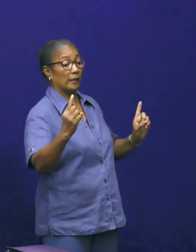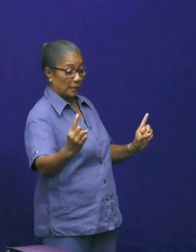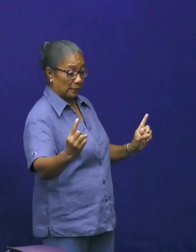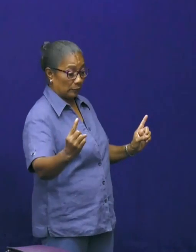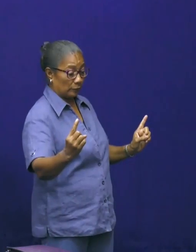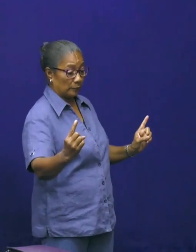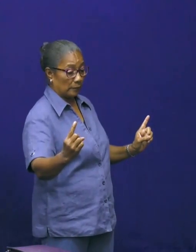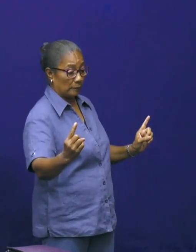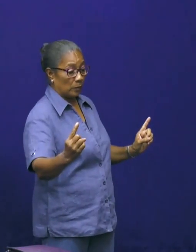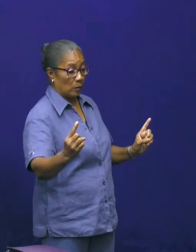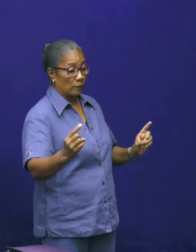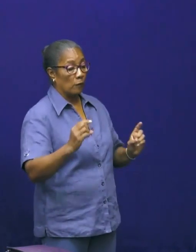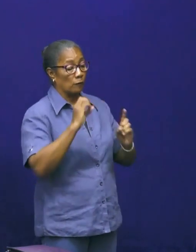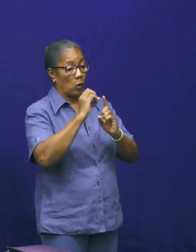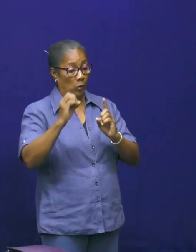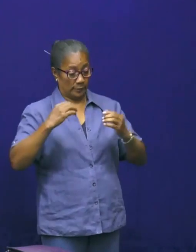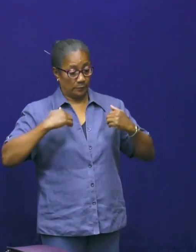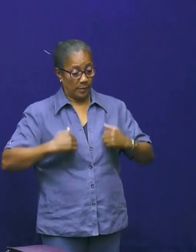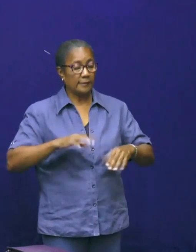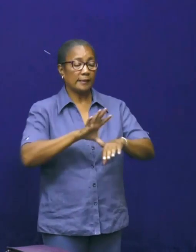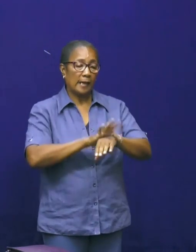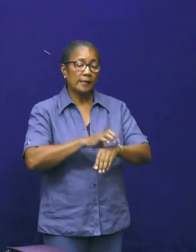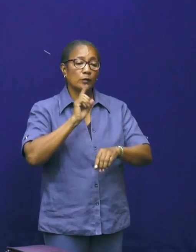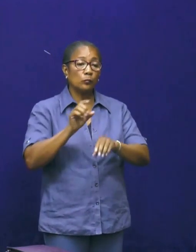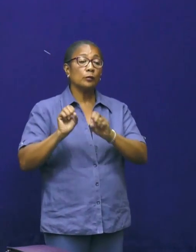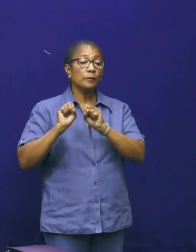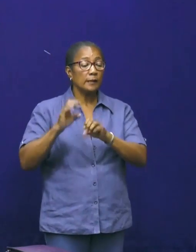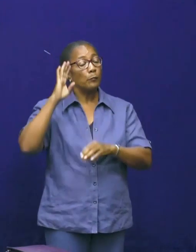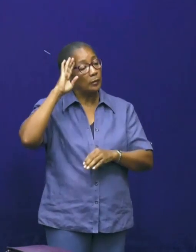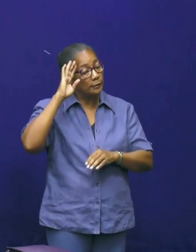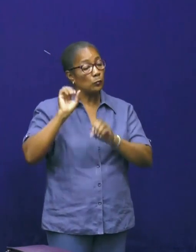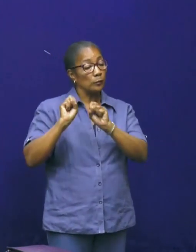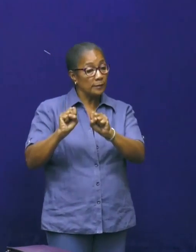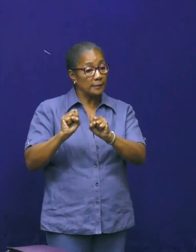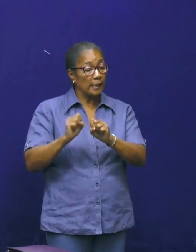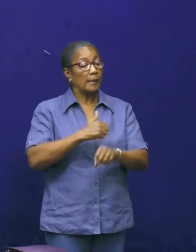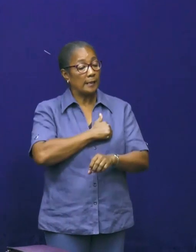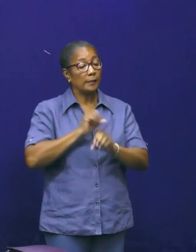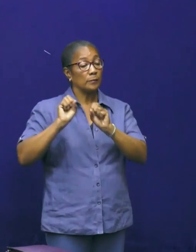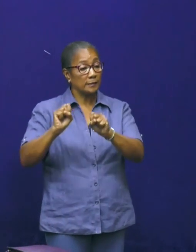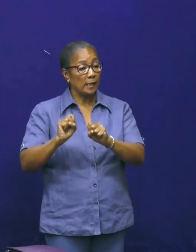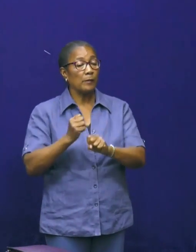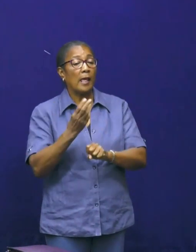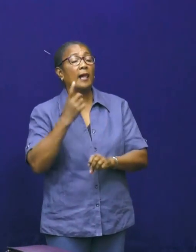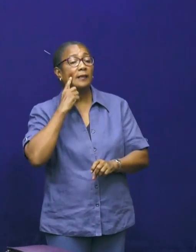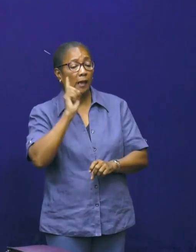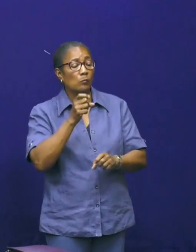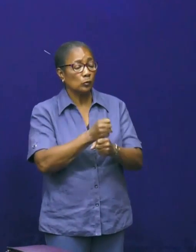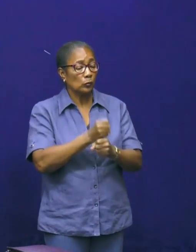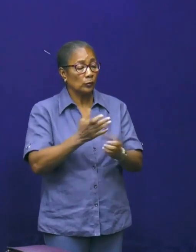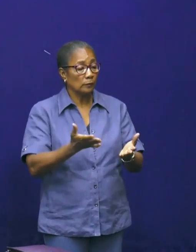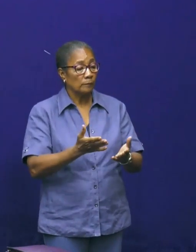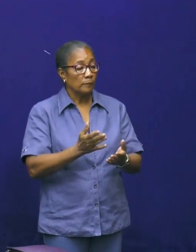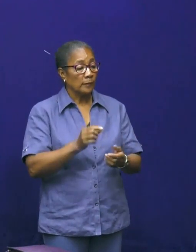of 100 mensen. Zodat die artsen beschermd zijn, die politiemannen beschermd zijn. het leger beschermd is. Die dagelijks het werk moeten doen.